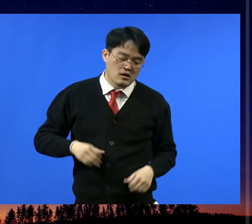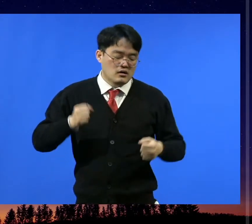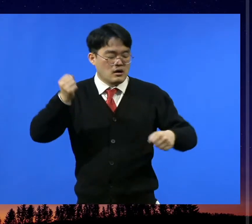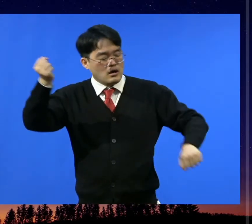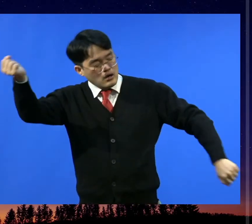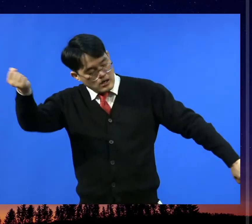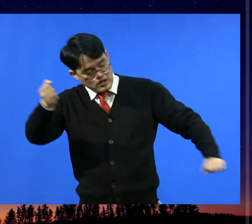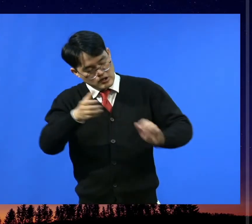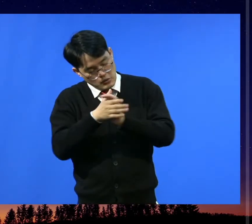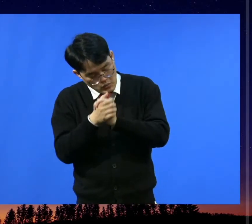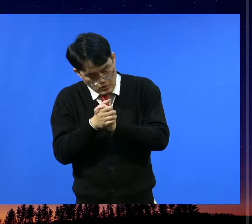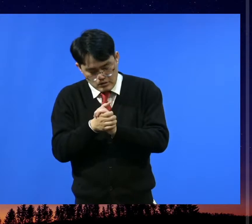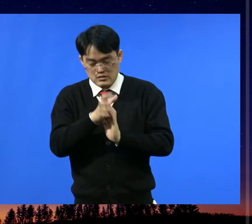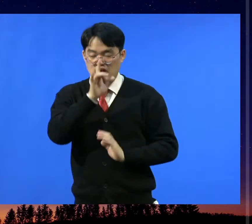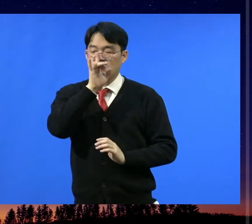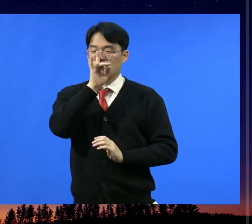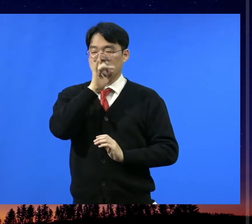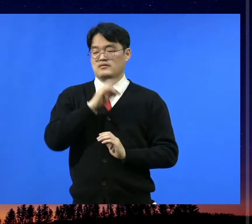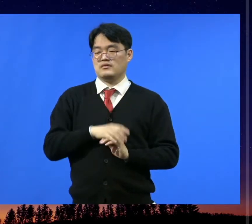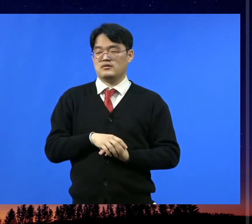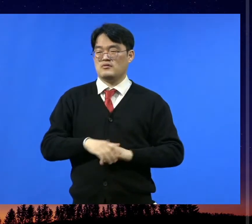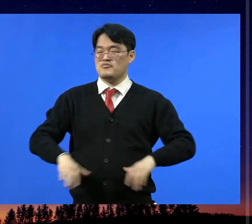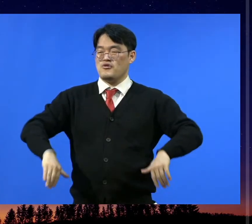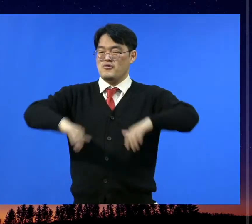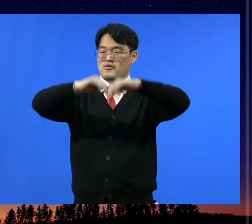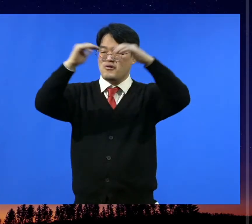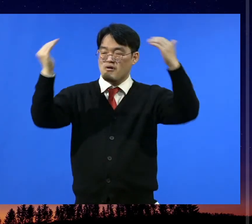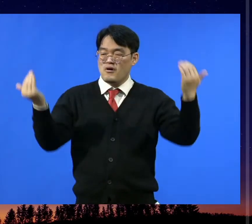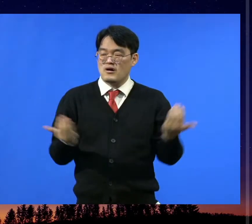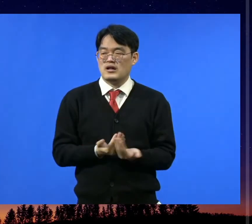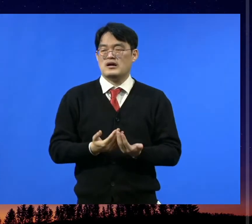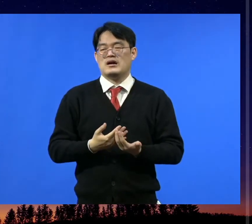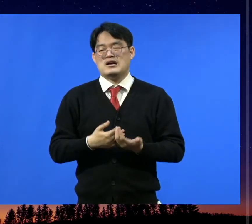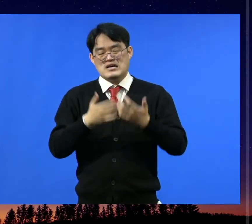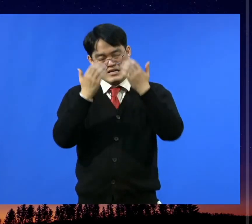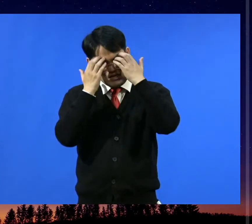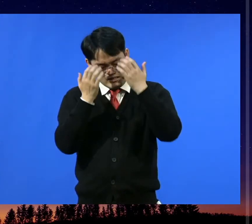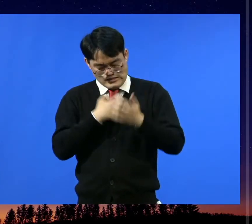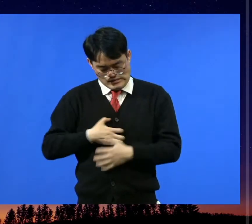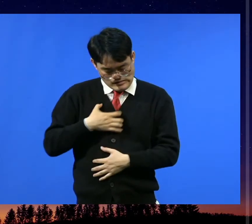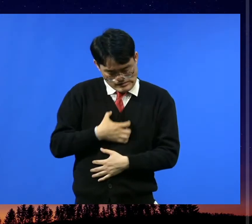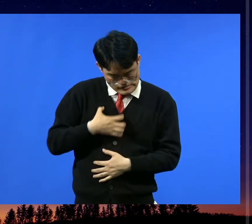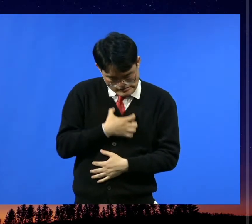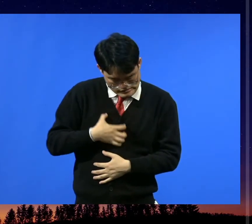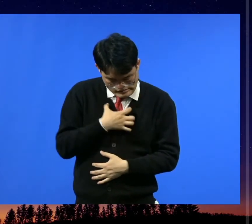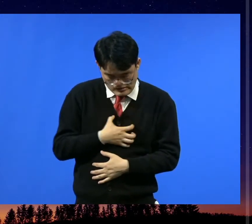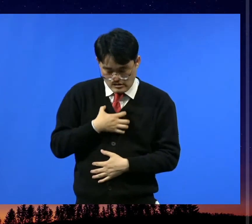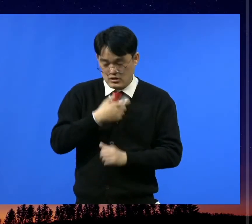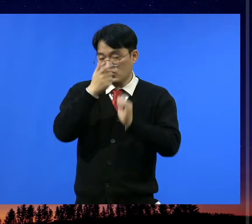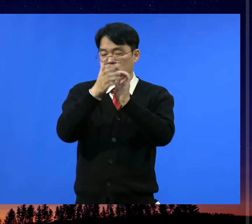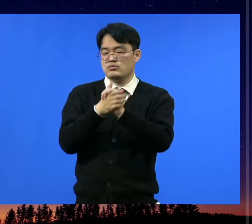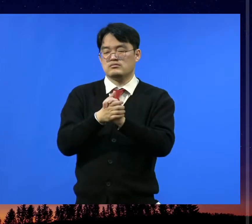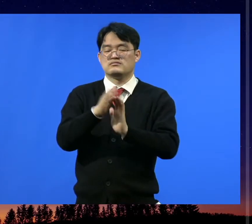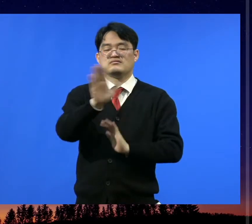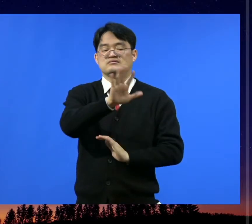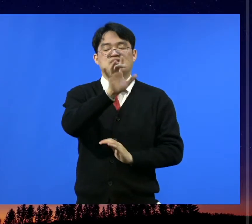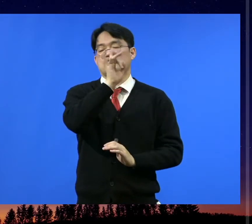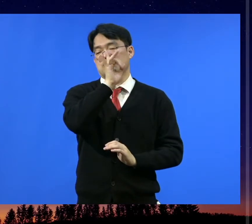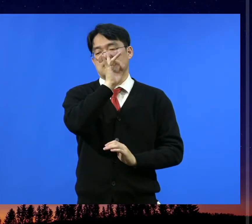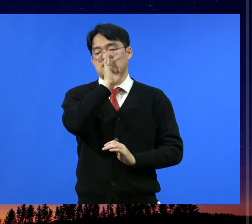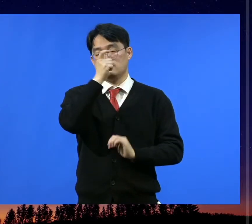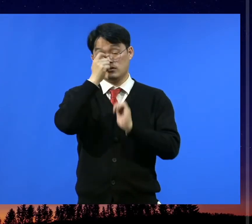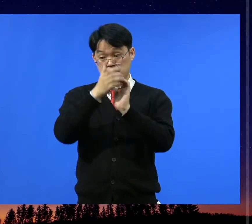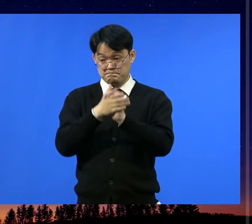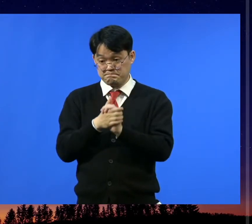있는데 막 온 걸 다 뒤집어 쓰고 염려하고 있는데 기도가 되겠습니까, 여러분? 기도를 하려고 하면